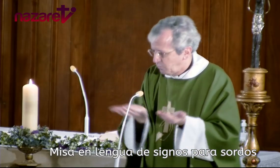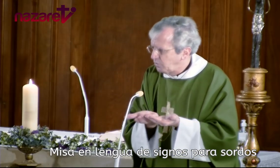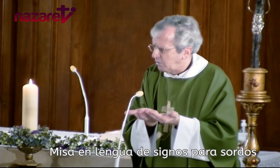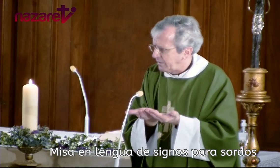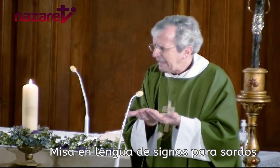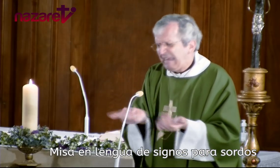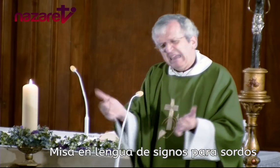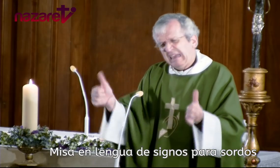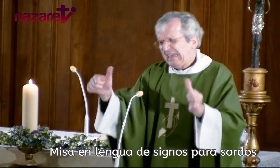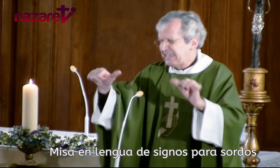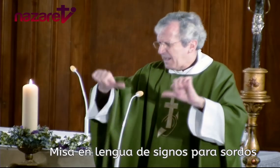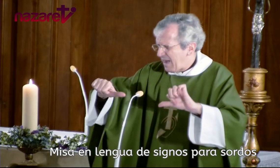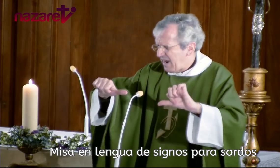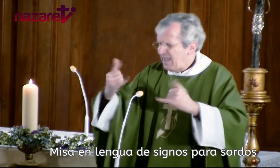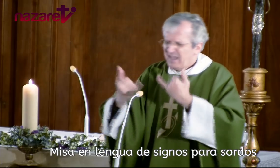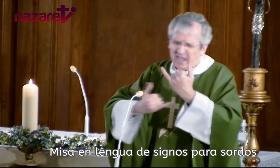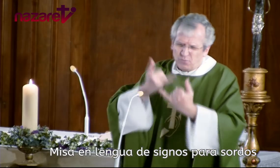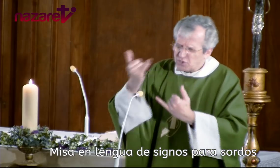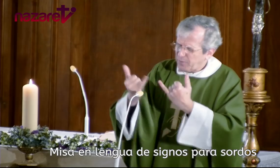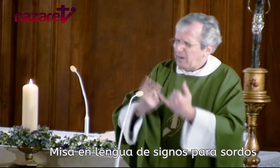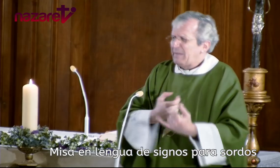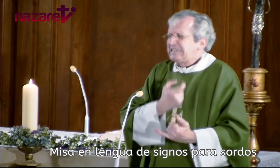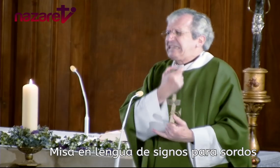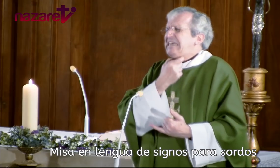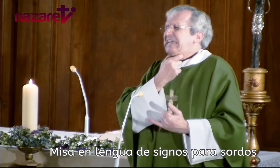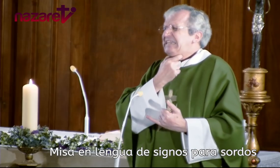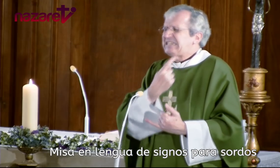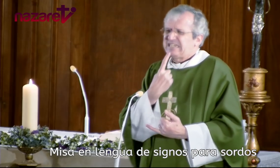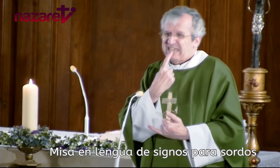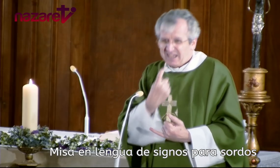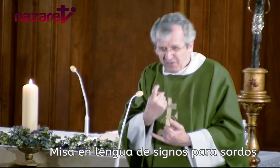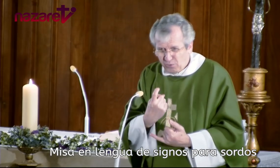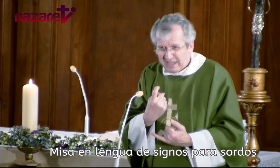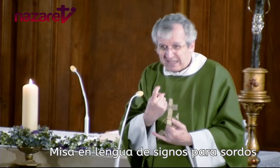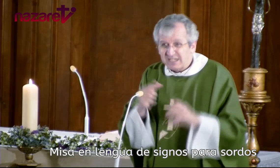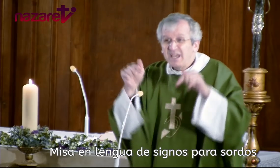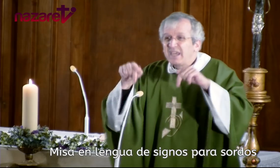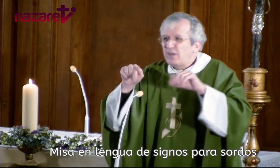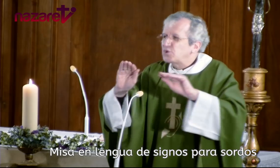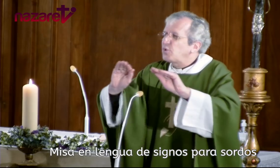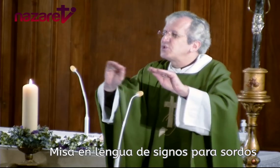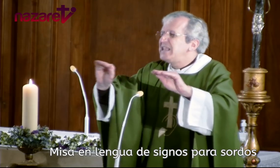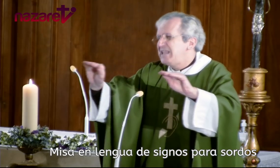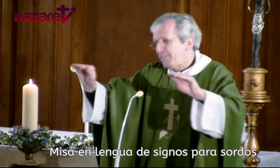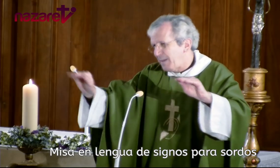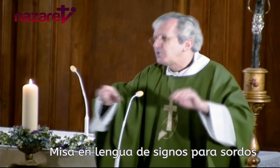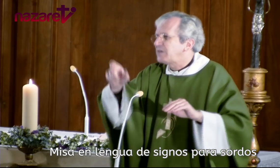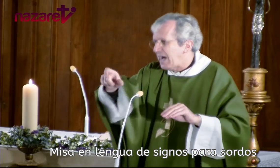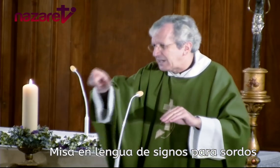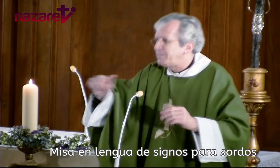mundo, que está mal, que hay muchos problemas, que hay crisis, que hay dificultades, que nosotros llamemos a las